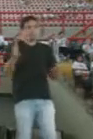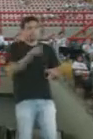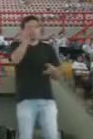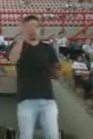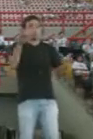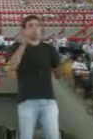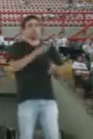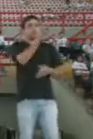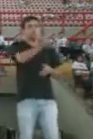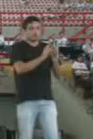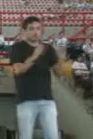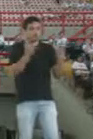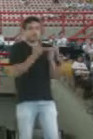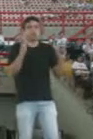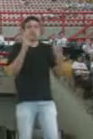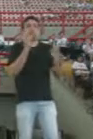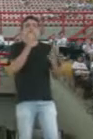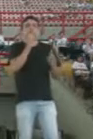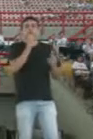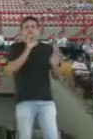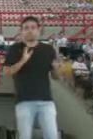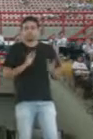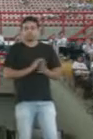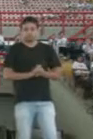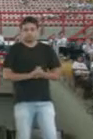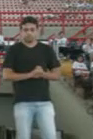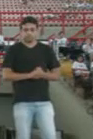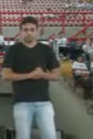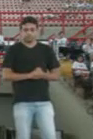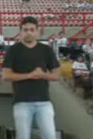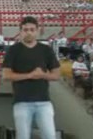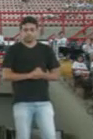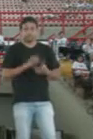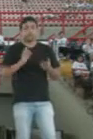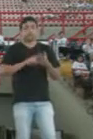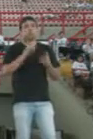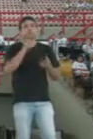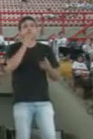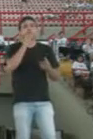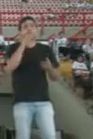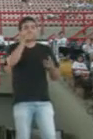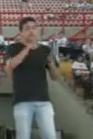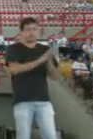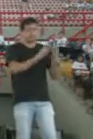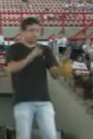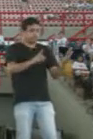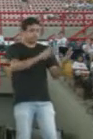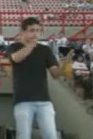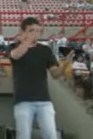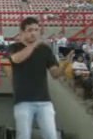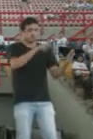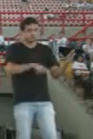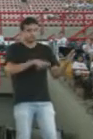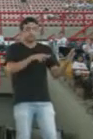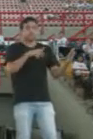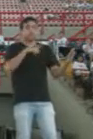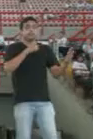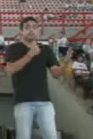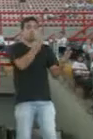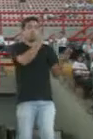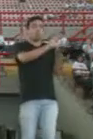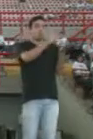não vai para o inferno, o purgatório é garantido. Bora agora. Na hora que você tem lá a Bíblia na sua mão, é um